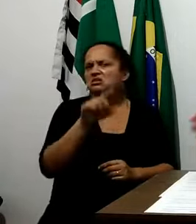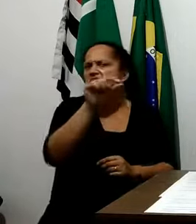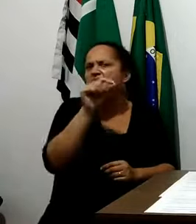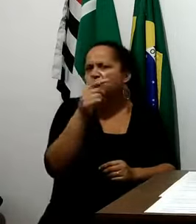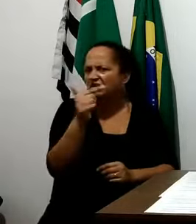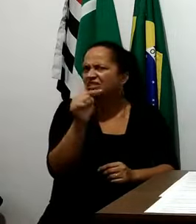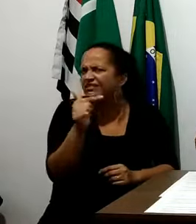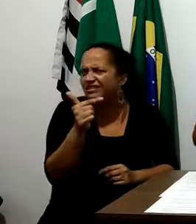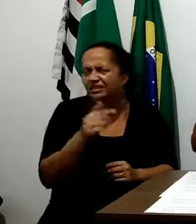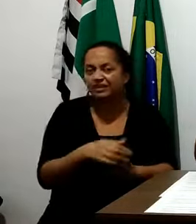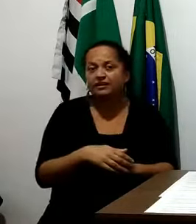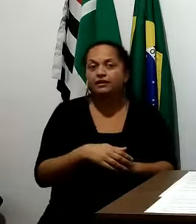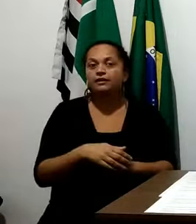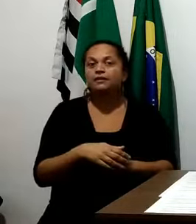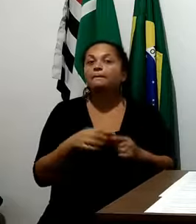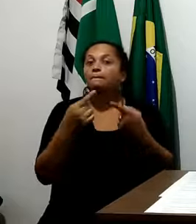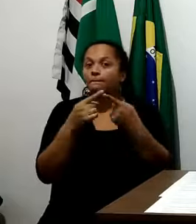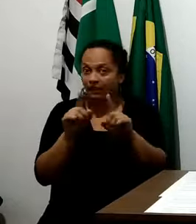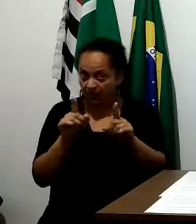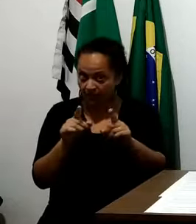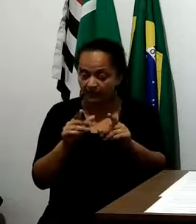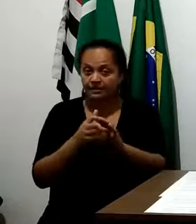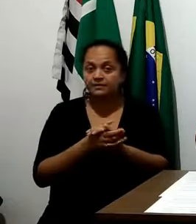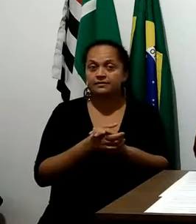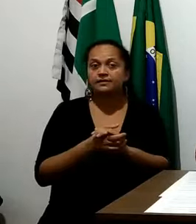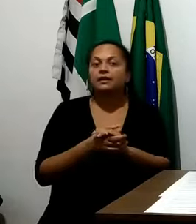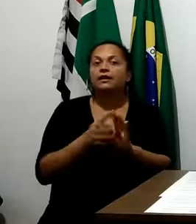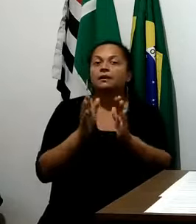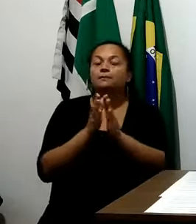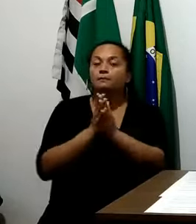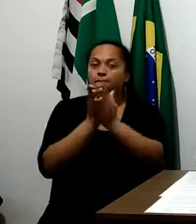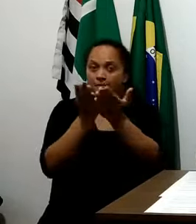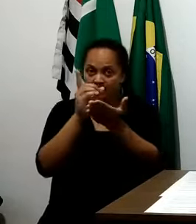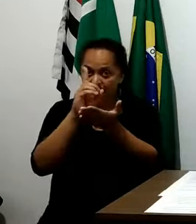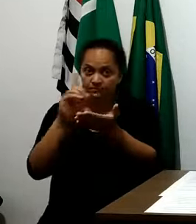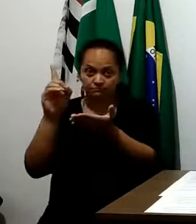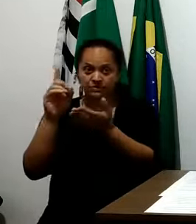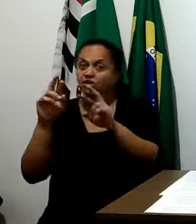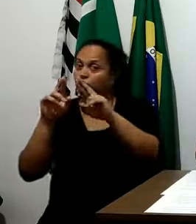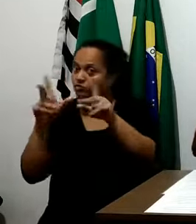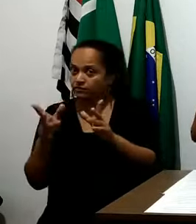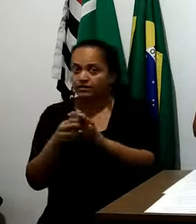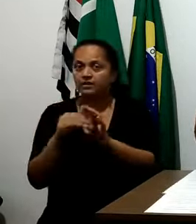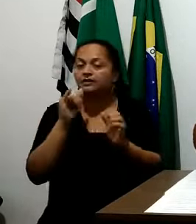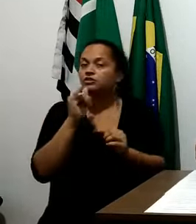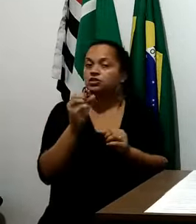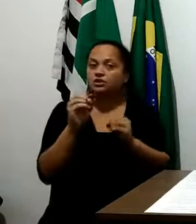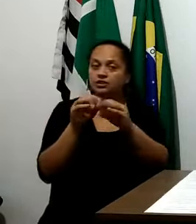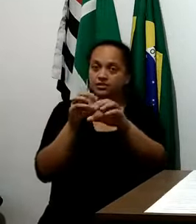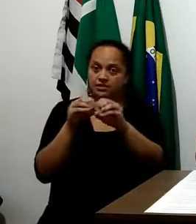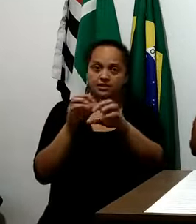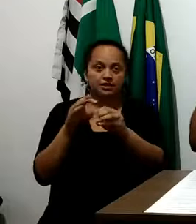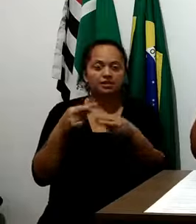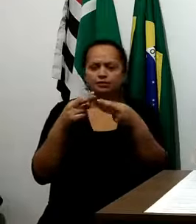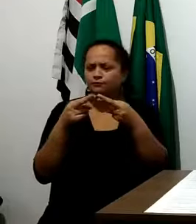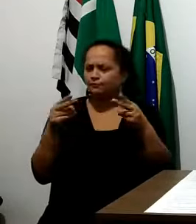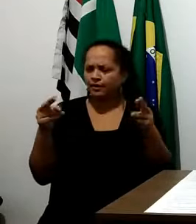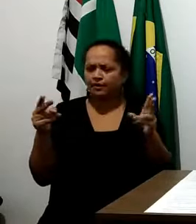saída. E isso, do ponto de vista bíblico, do ponto de vista que a gente tem aprendido com várias passagens, com vários textos, com